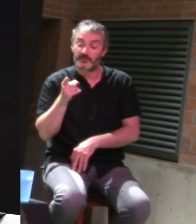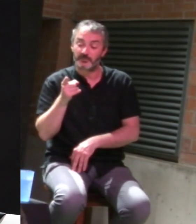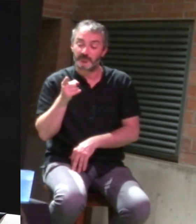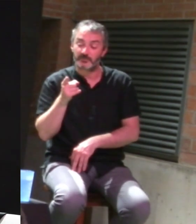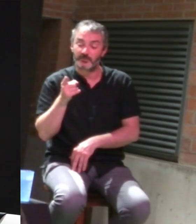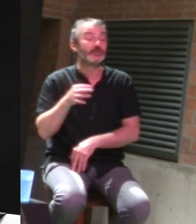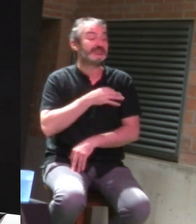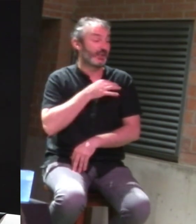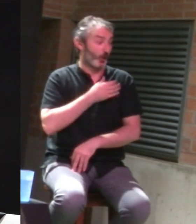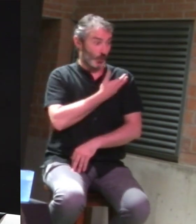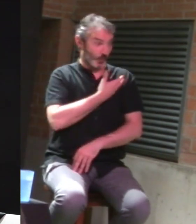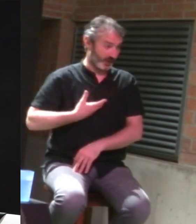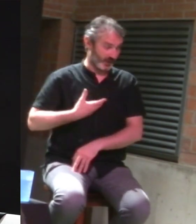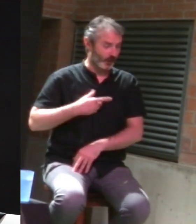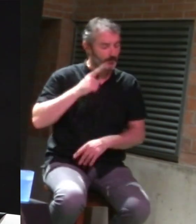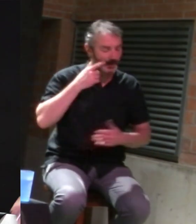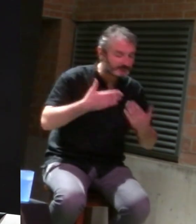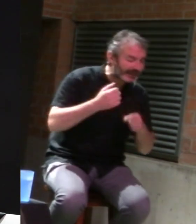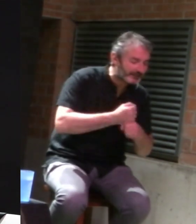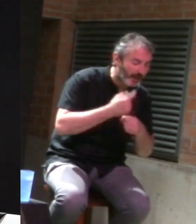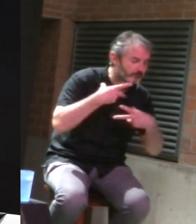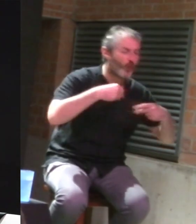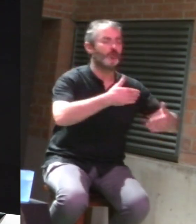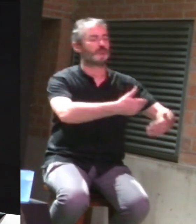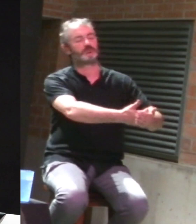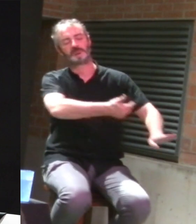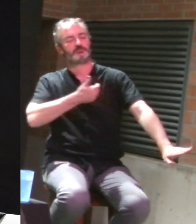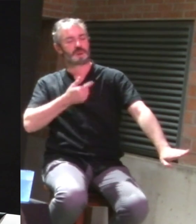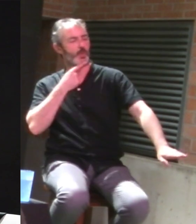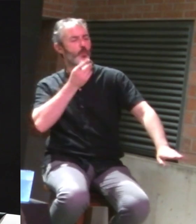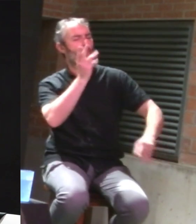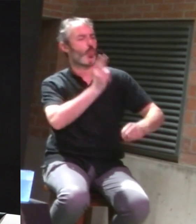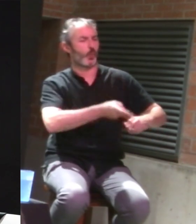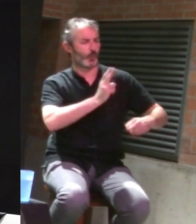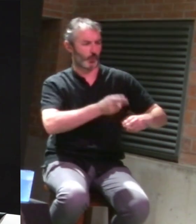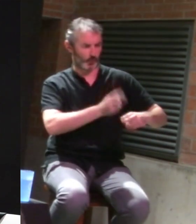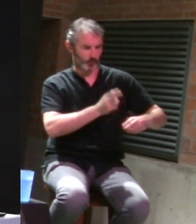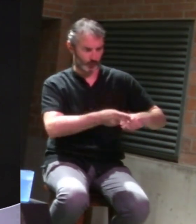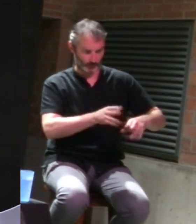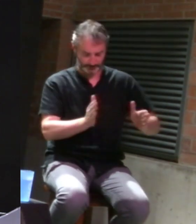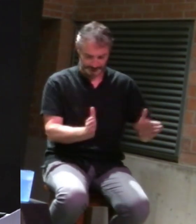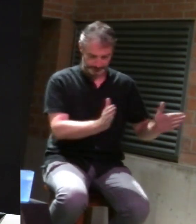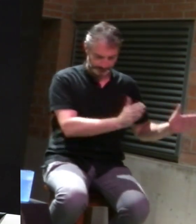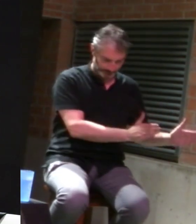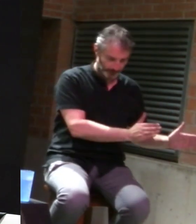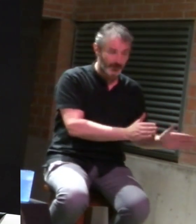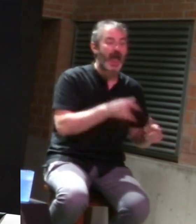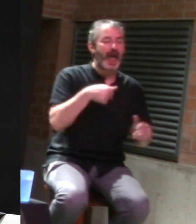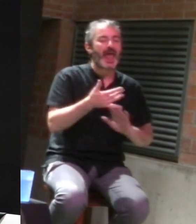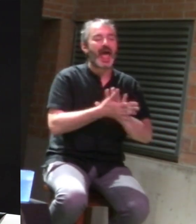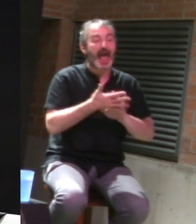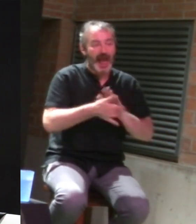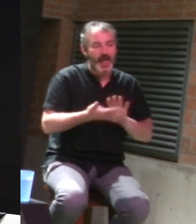a dialogar amb els seus treballadors i les seves treballadores. I arribats a aquest punt, farem una